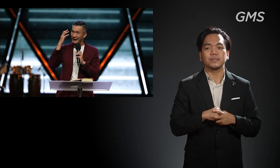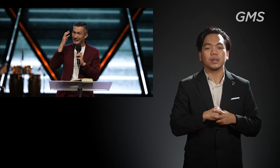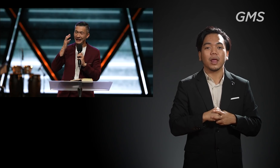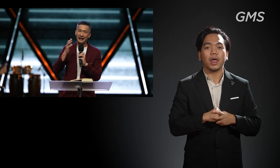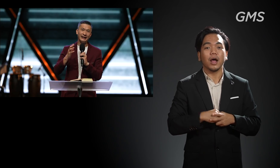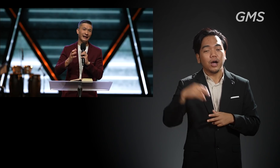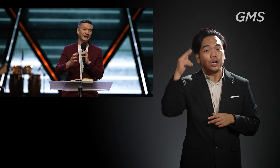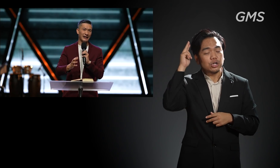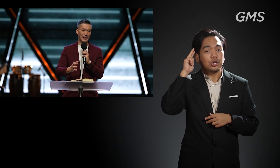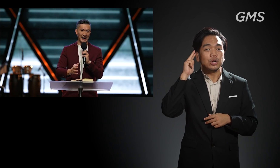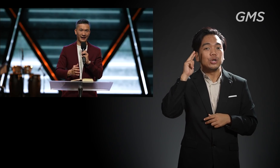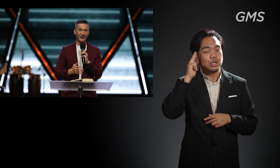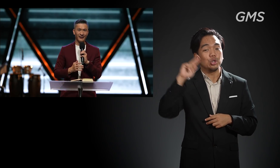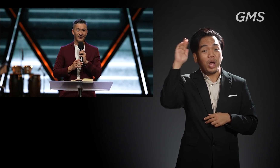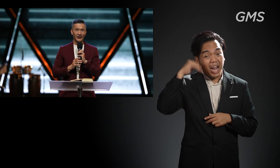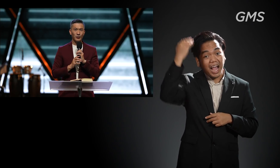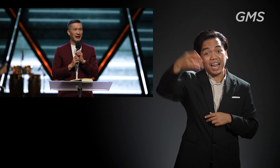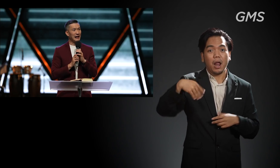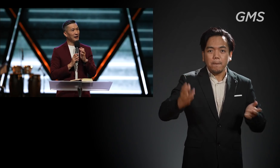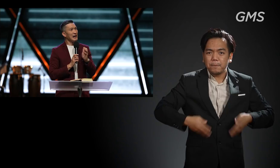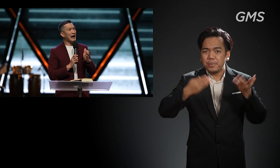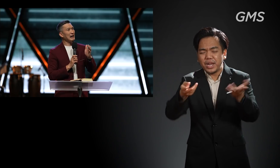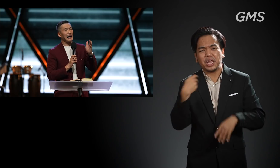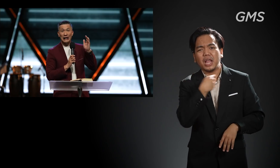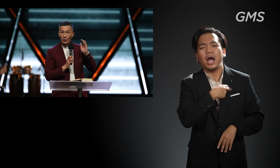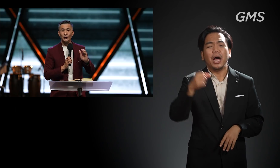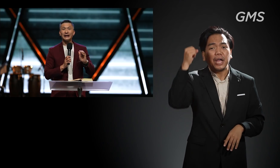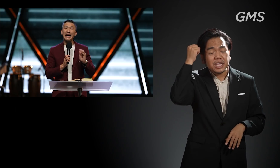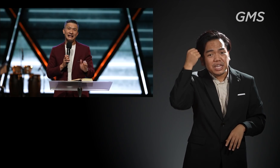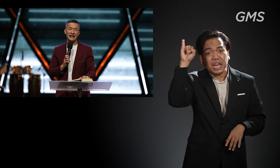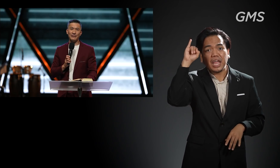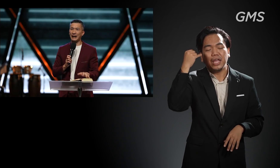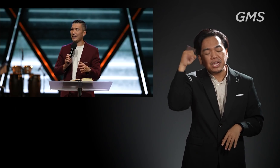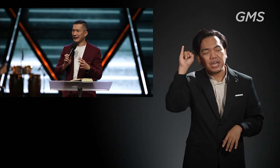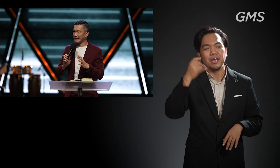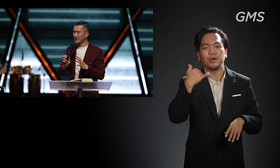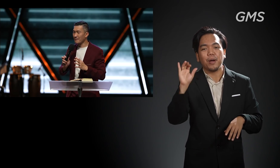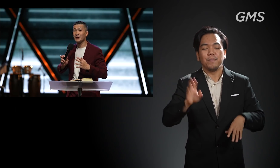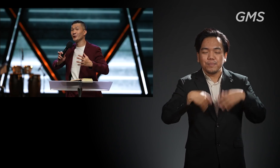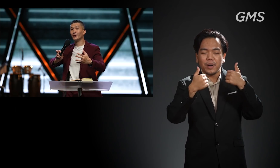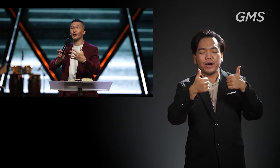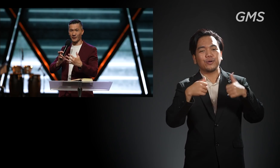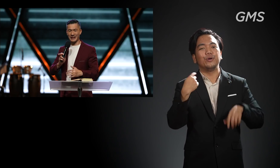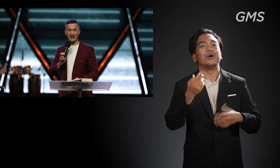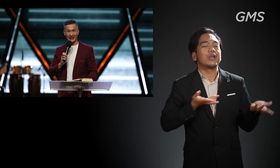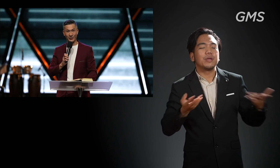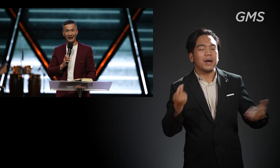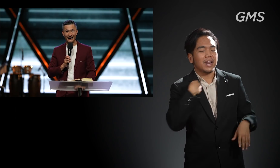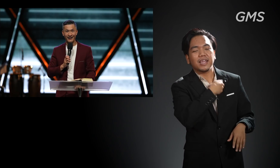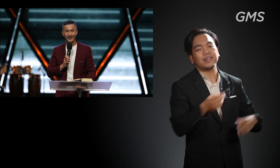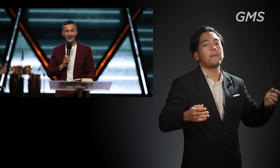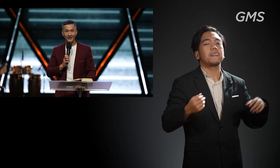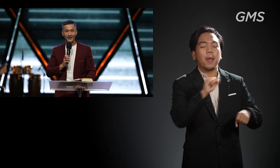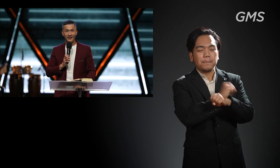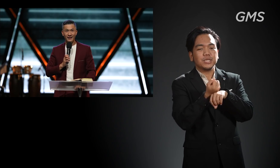kan Tuhan kasih kita ide-ide yang baik. Tuhan akan tuntun kita, ajari bagaimana kita bisa bersyukur bersama dengan